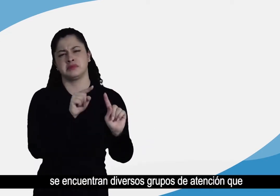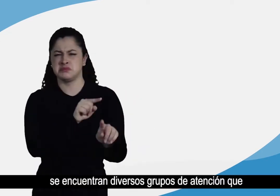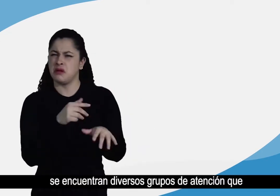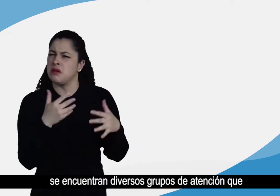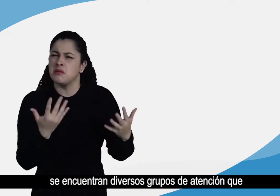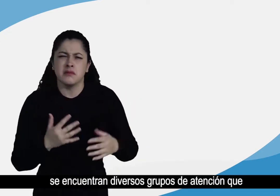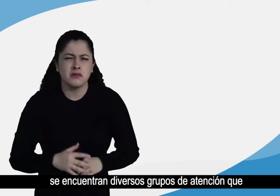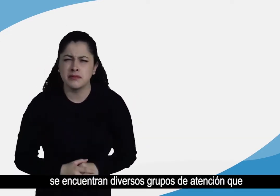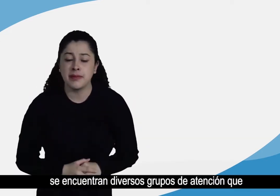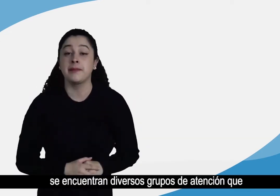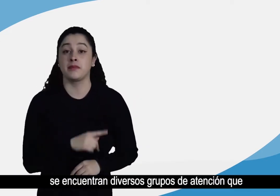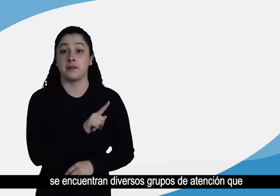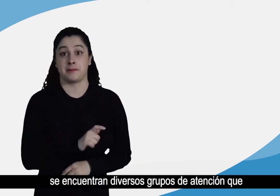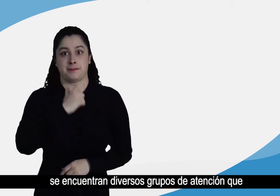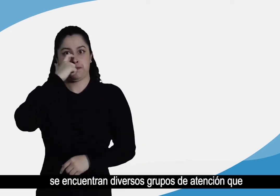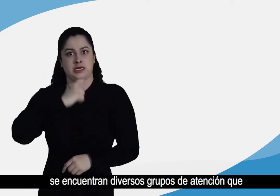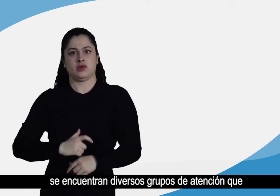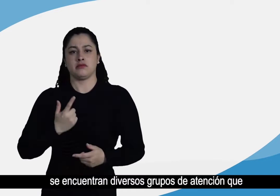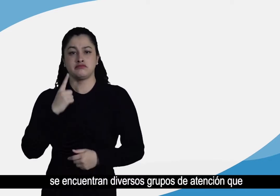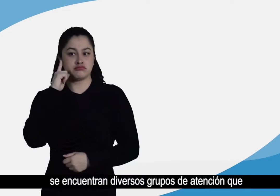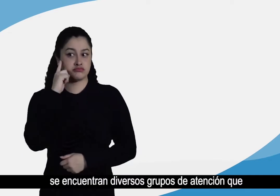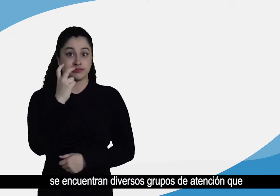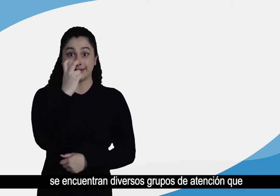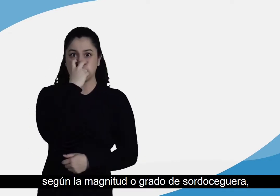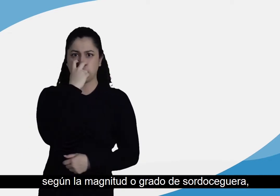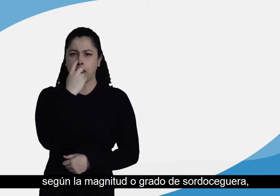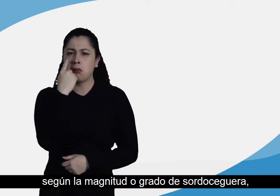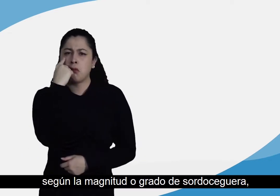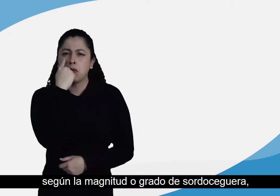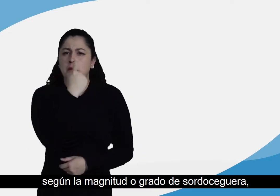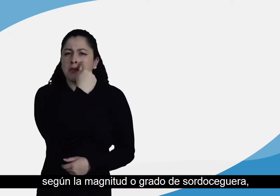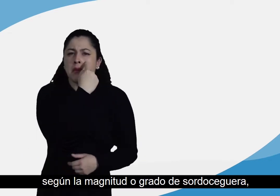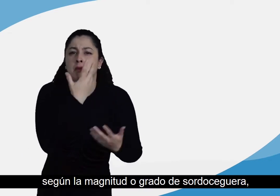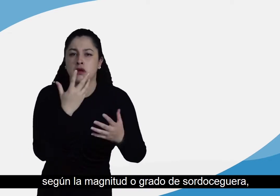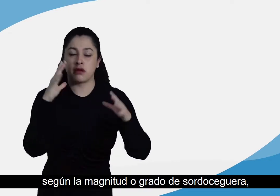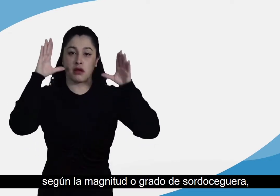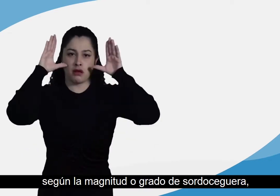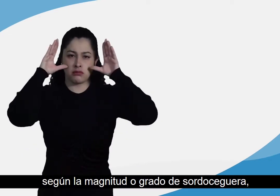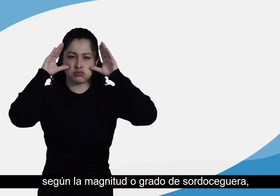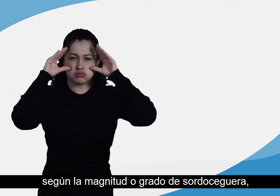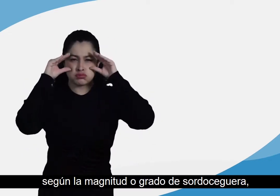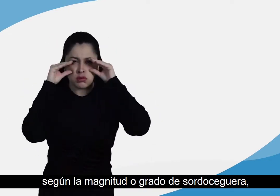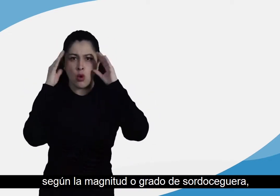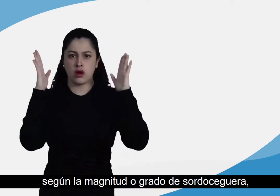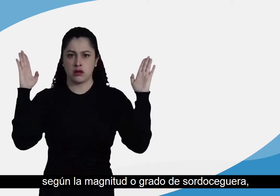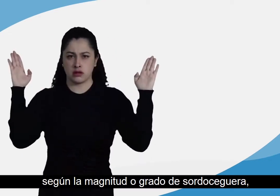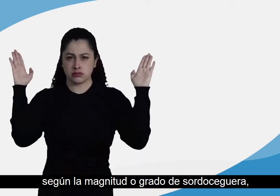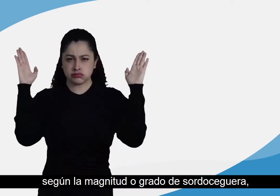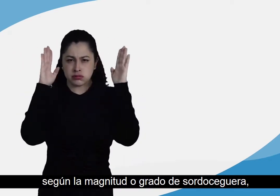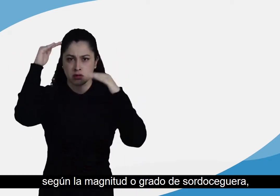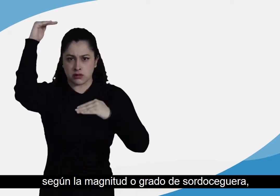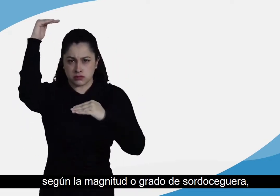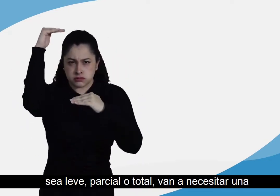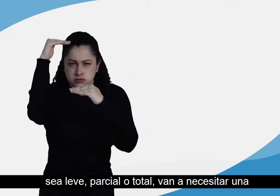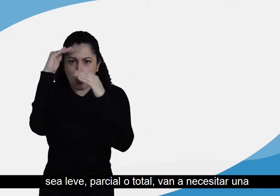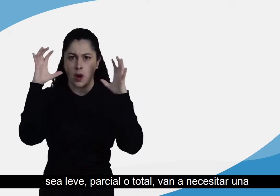que, según la magnitud o grado de sordoseguera, sea leve,